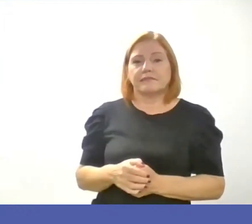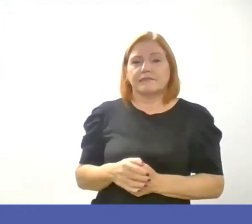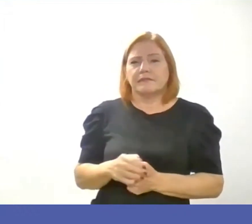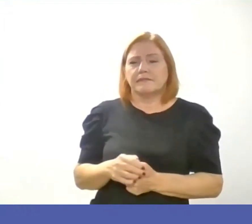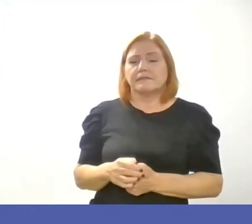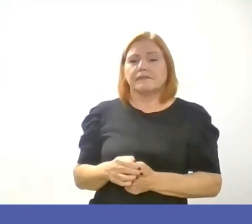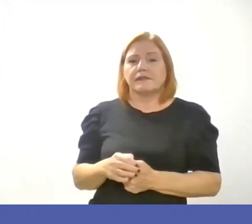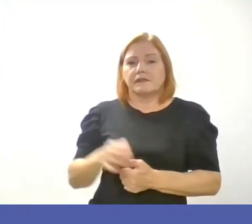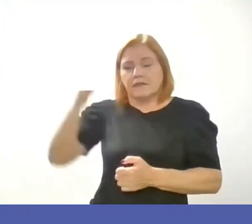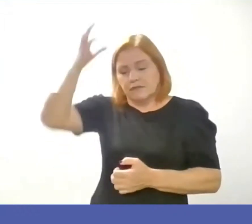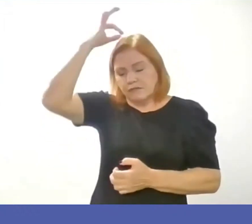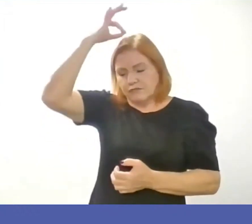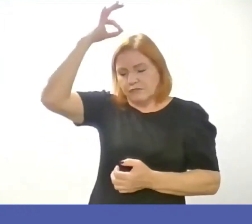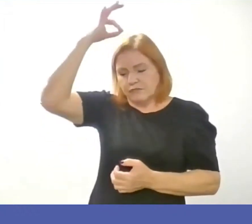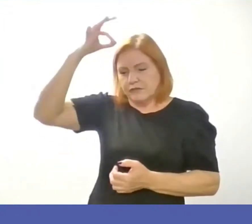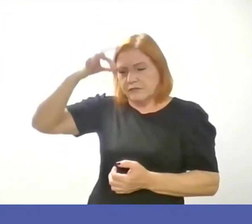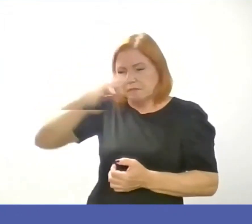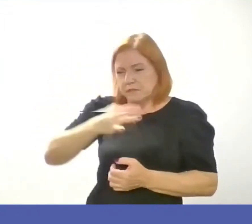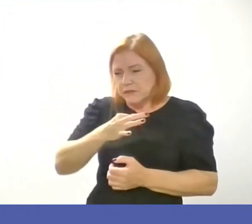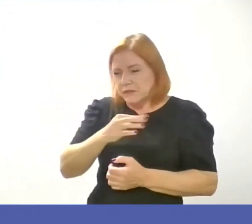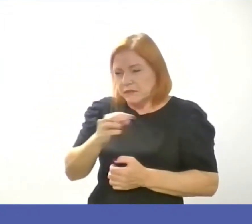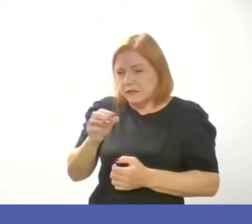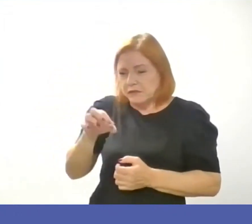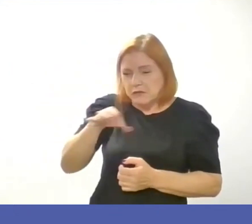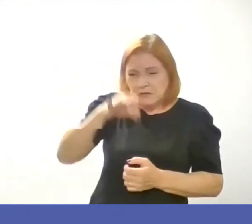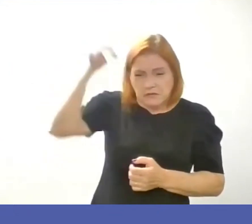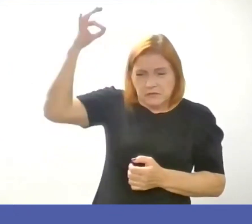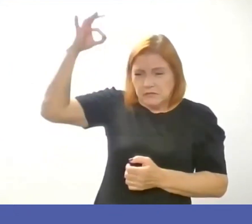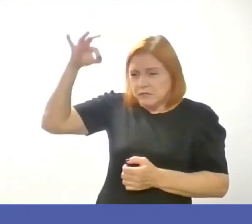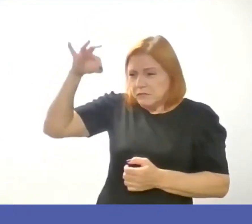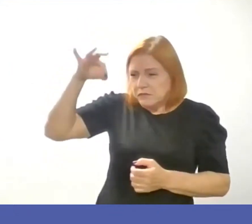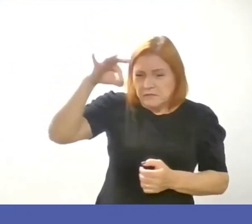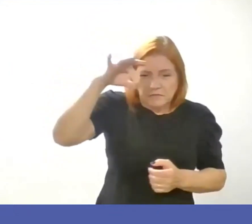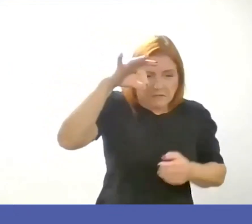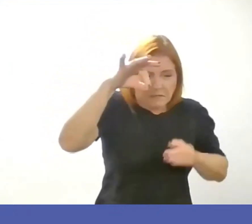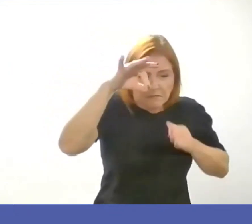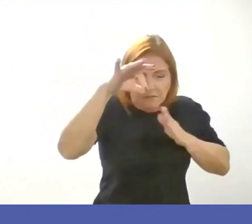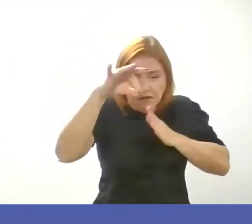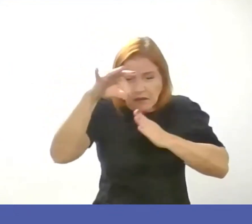Espírito. Onde o Espírito for, nós vamos atrás.